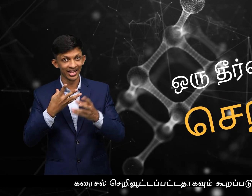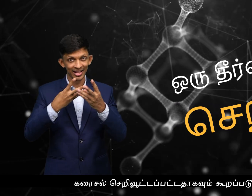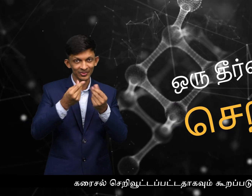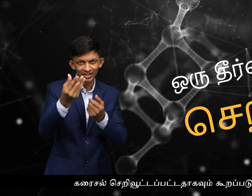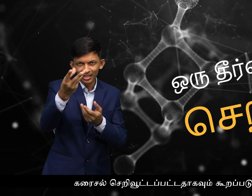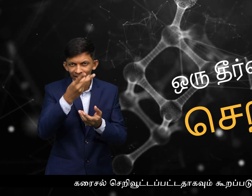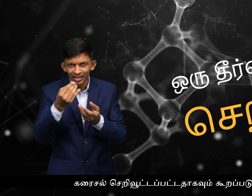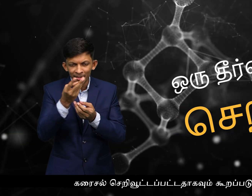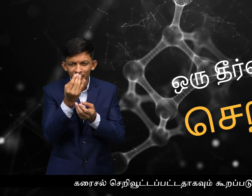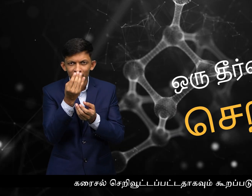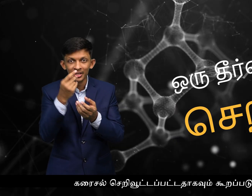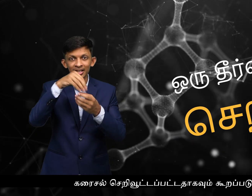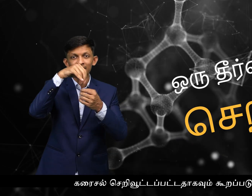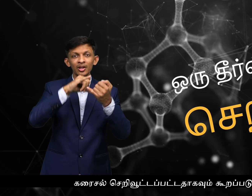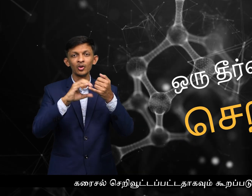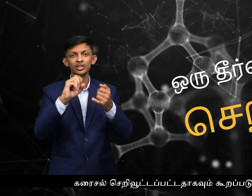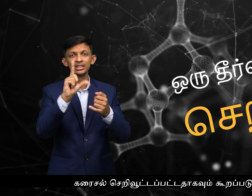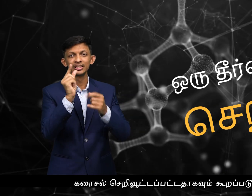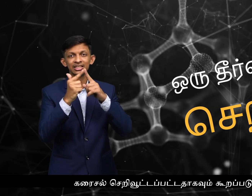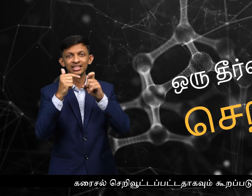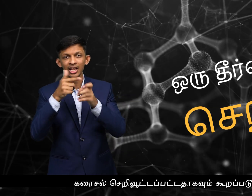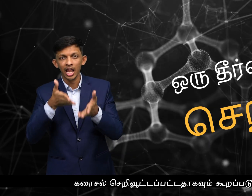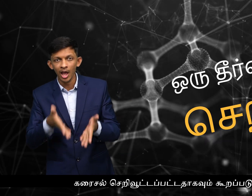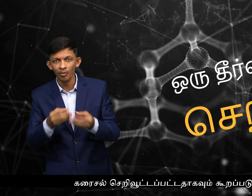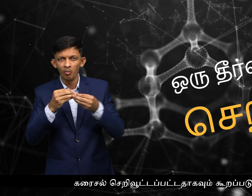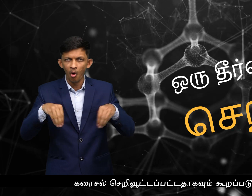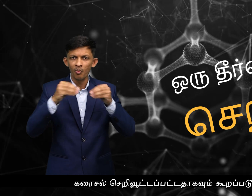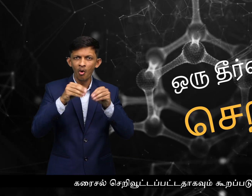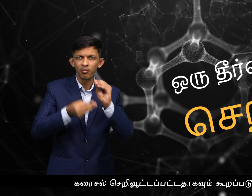கரைசல் செறிவூட்டப்பட்டதாகவும் கூறப்படுகிறது.